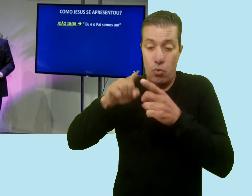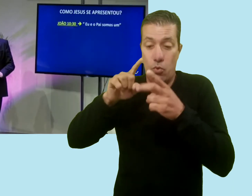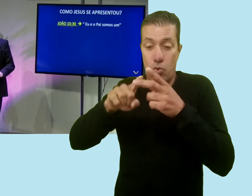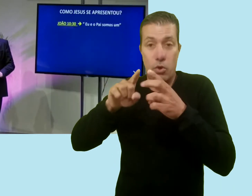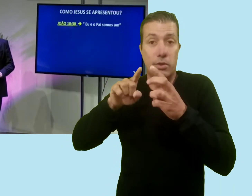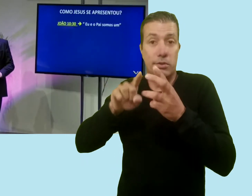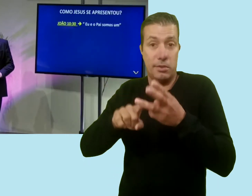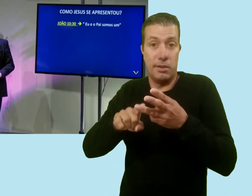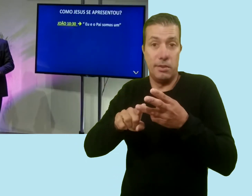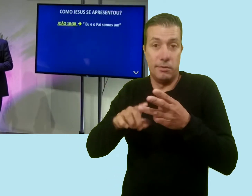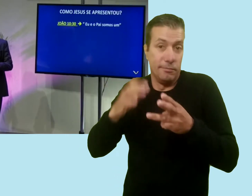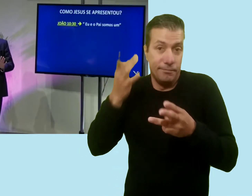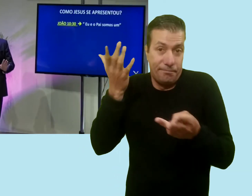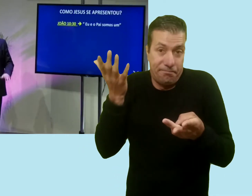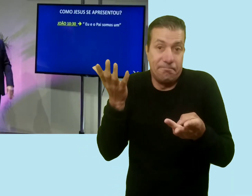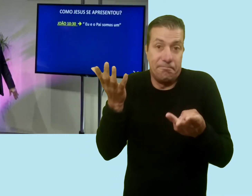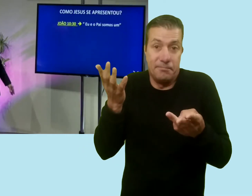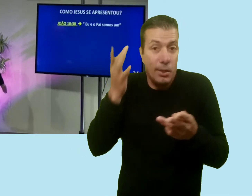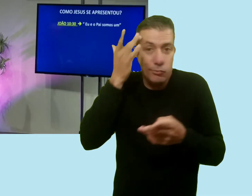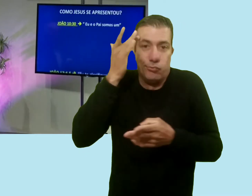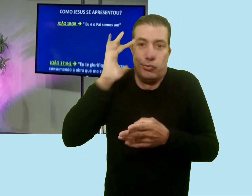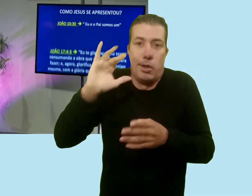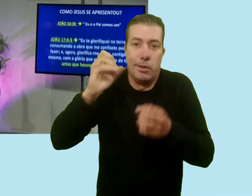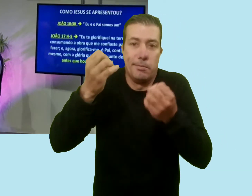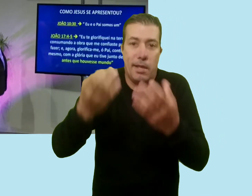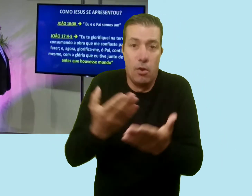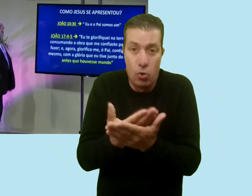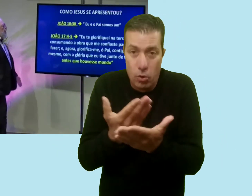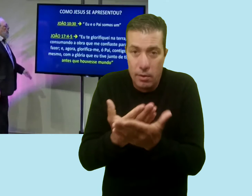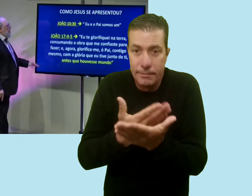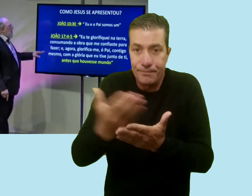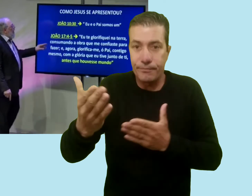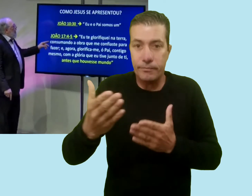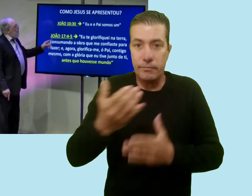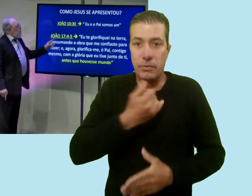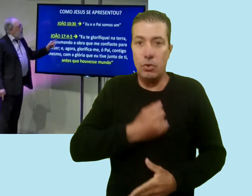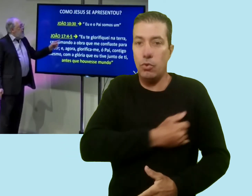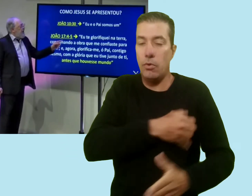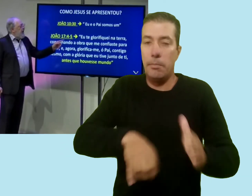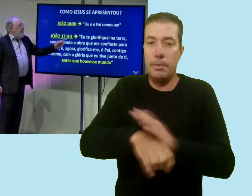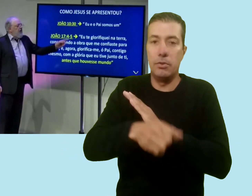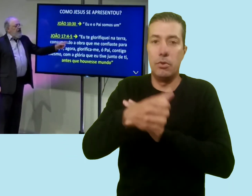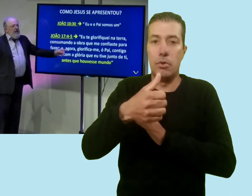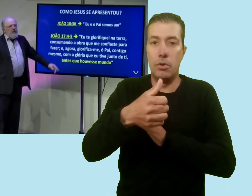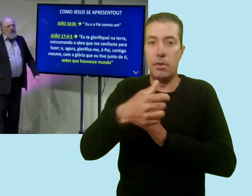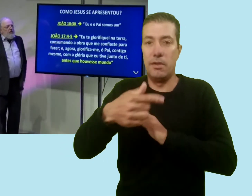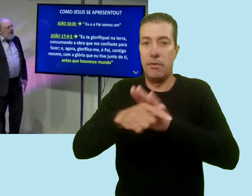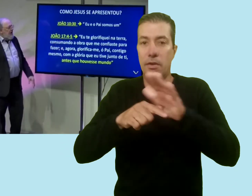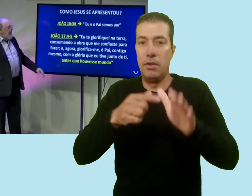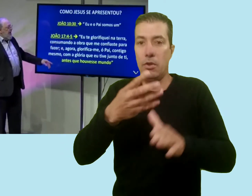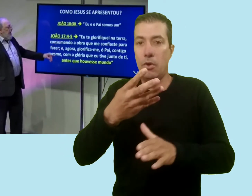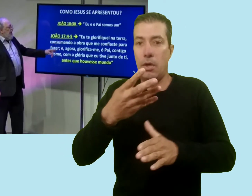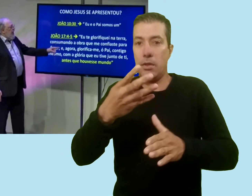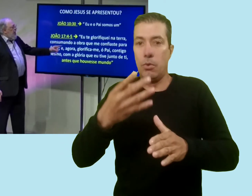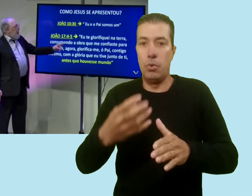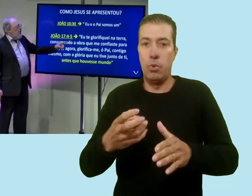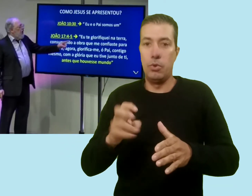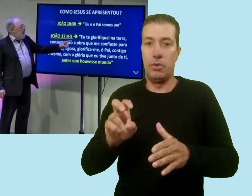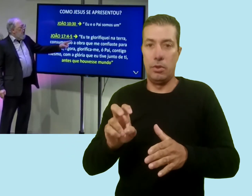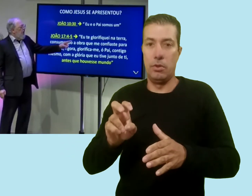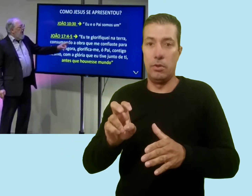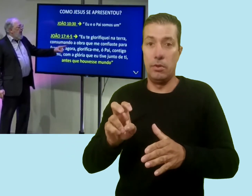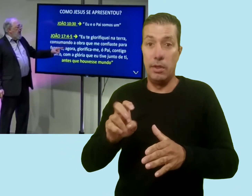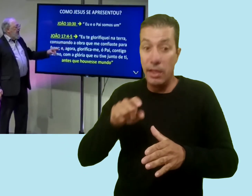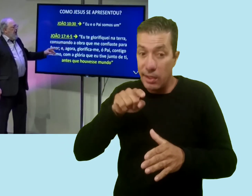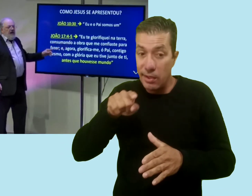começar a estudar hoje, tá? Agora, como é que é isso, não sei. João 17, 4 e 5, Jesus diz assim: eu